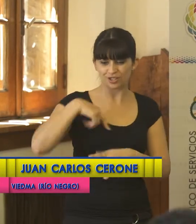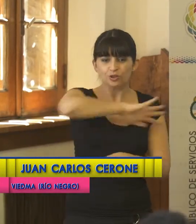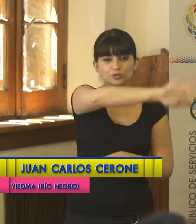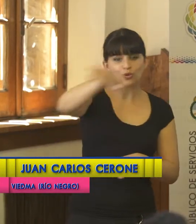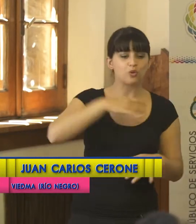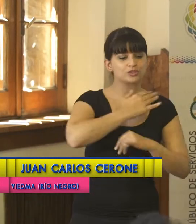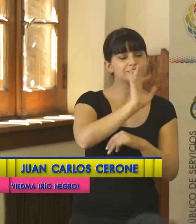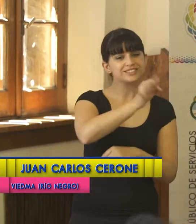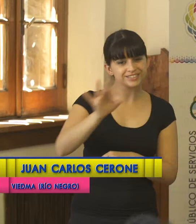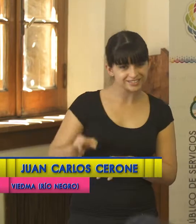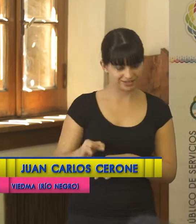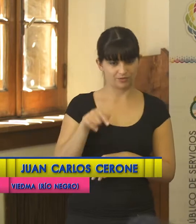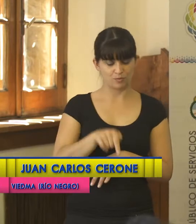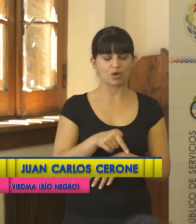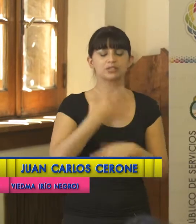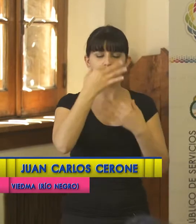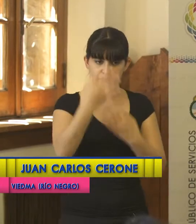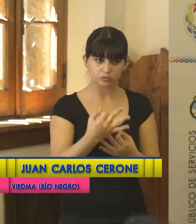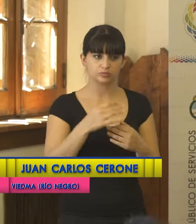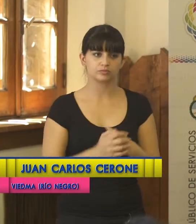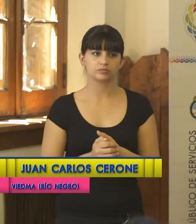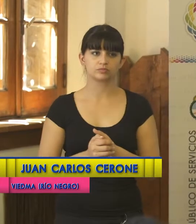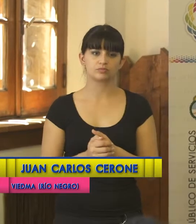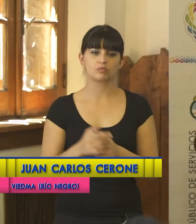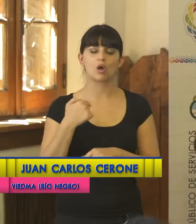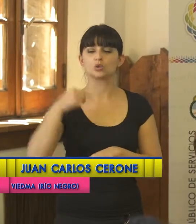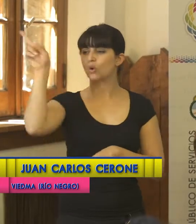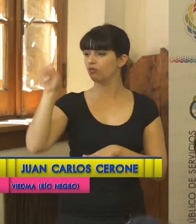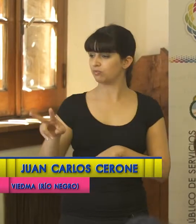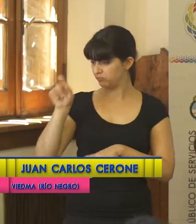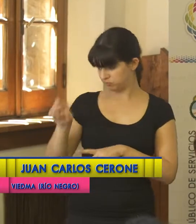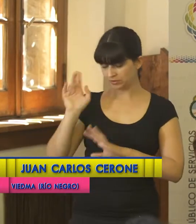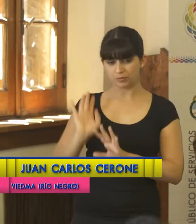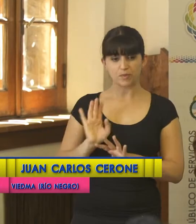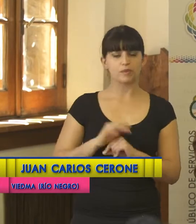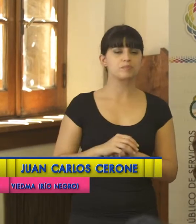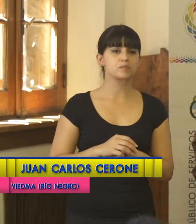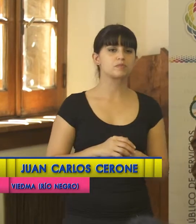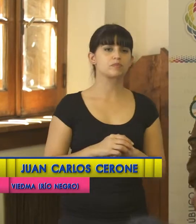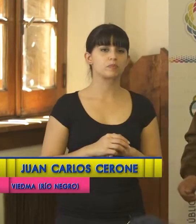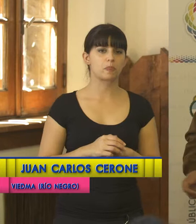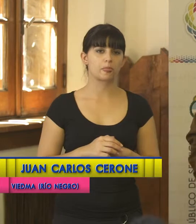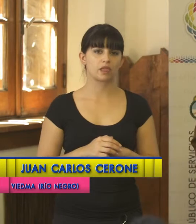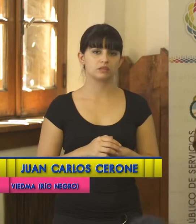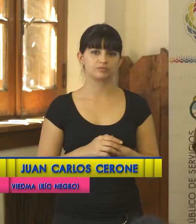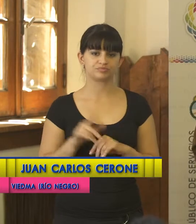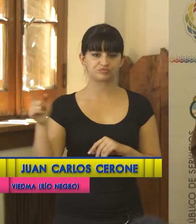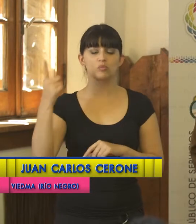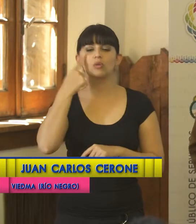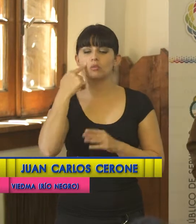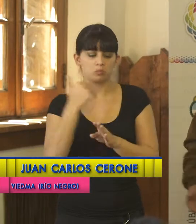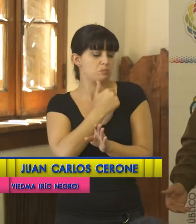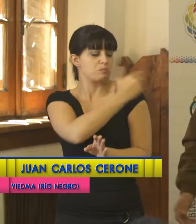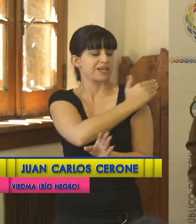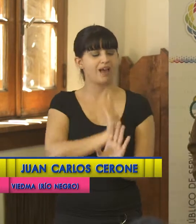eso es su problema esa es la realidad estoy de viedma vivimos pegaditos a